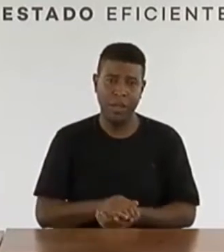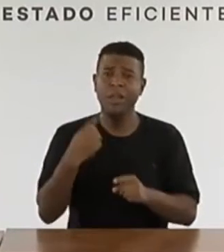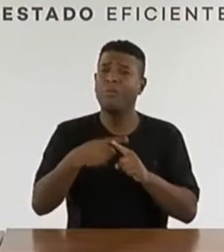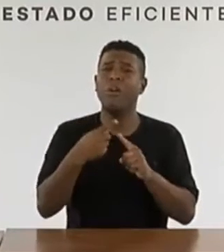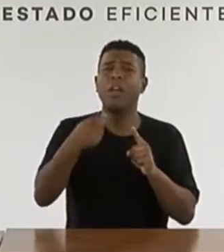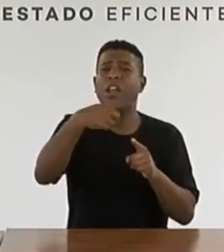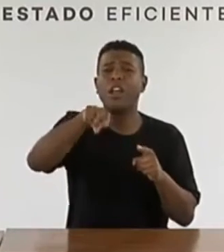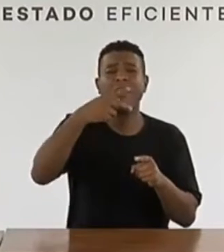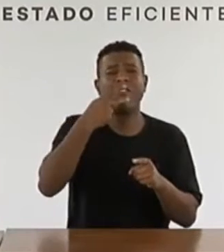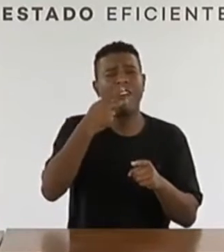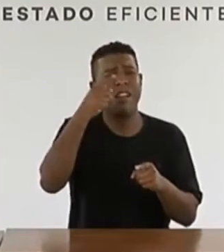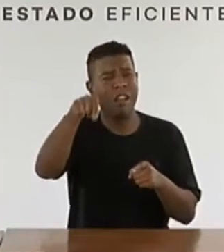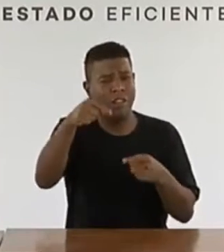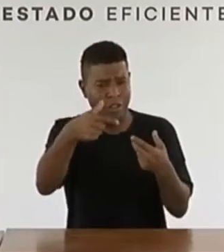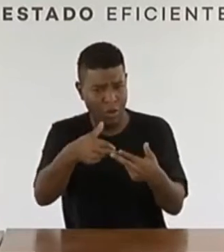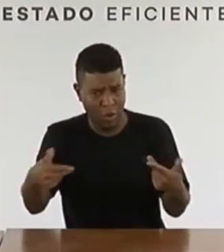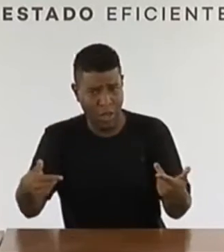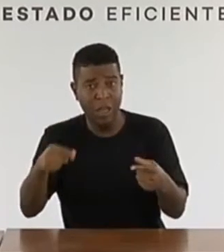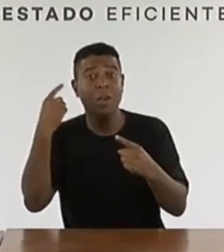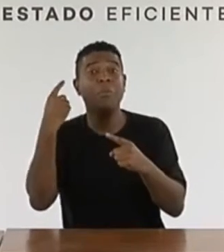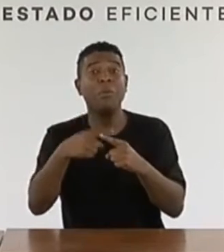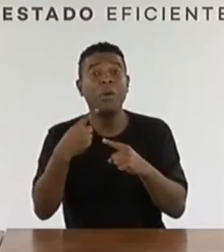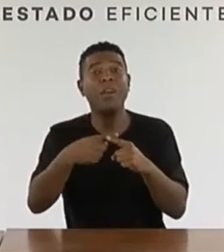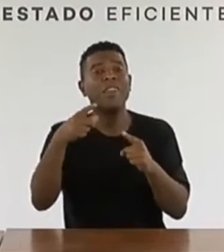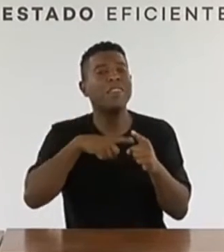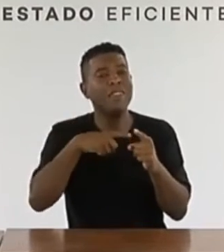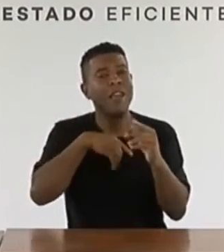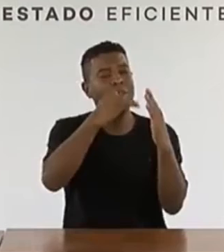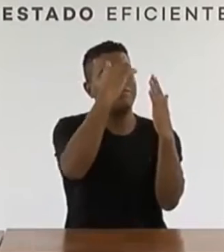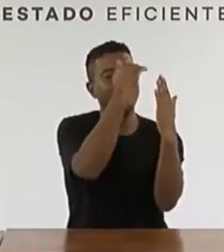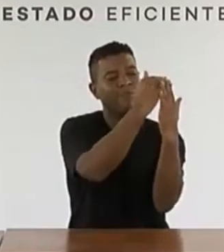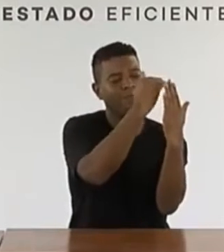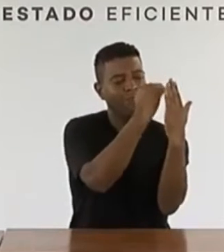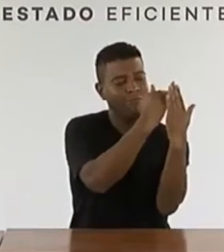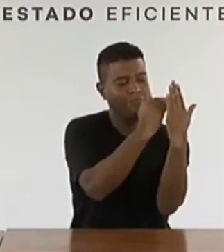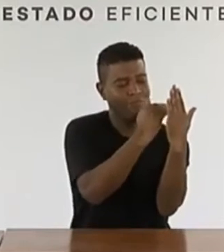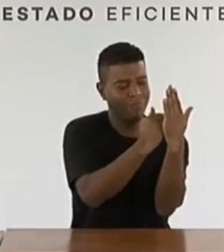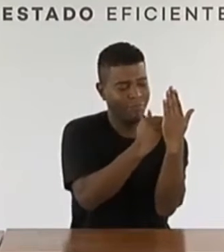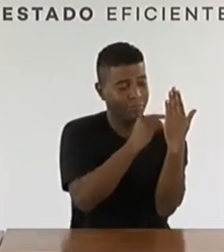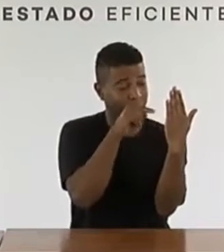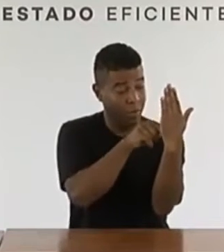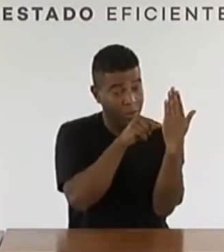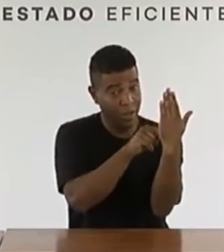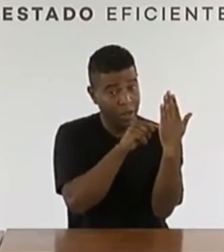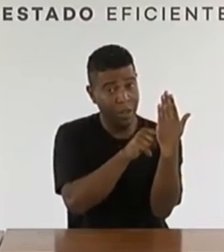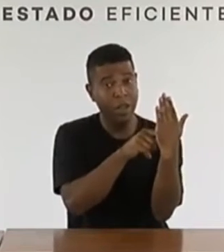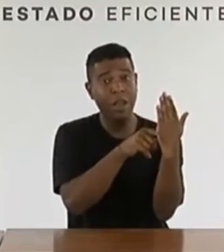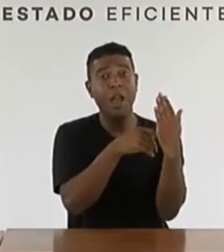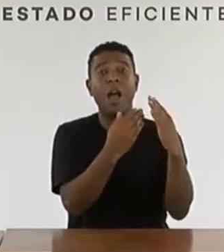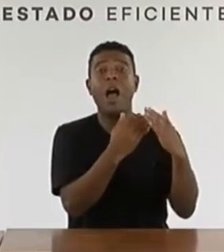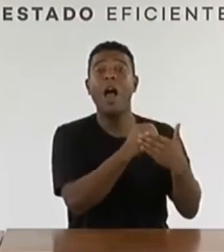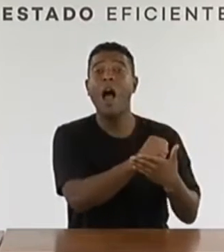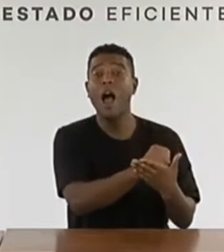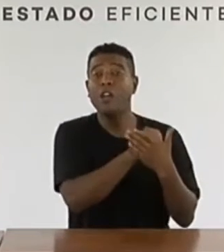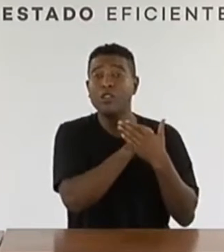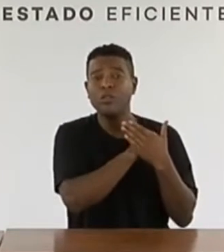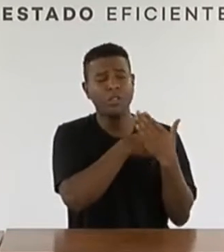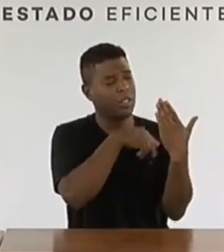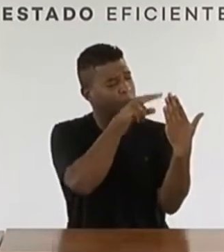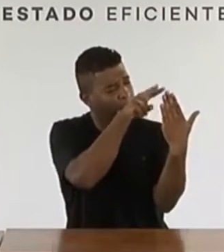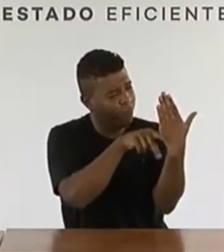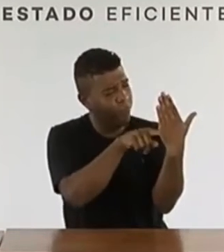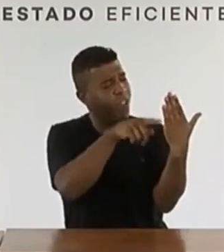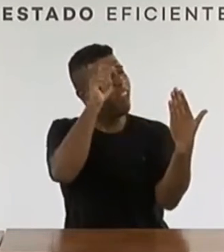nós temos que ter padrões, que são padrões que nos mostram que é possível nós levarmos